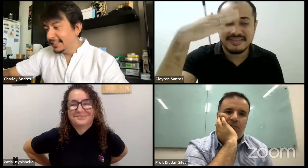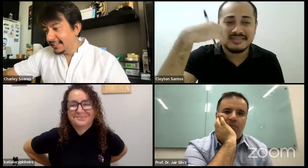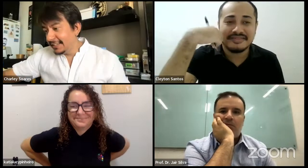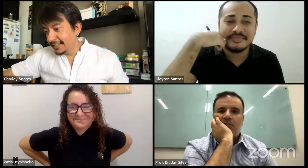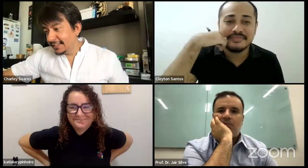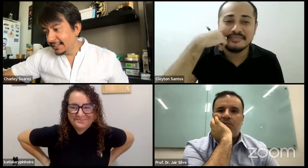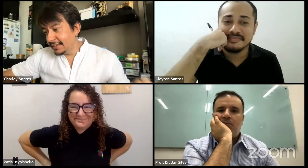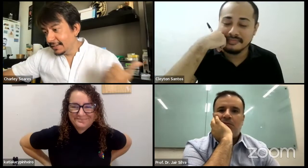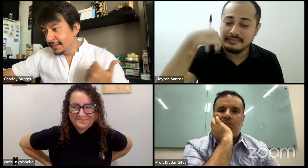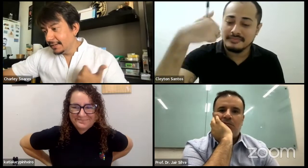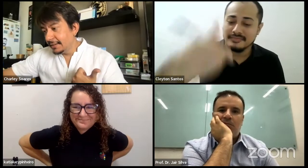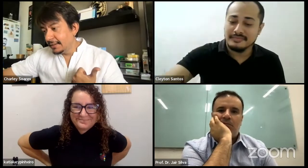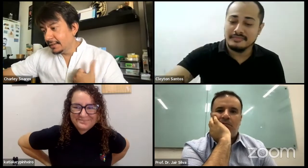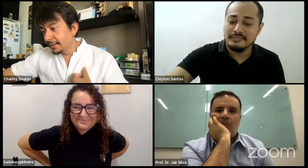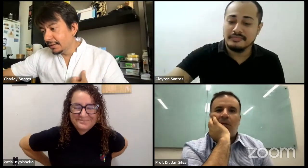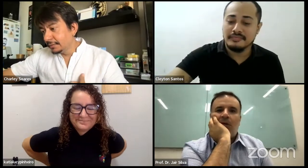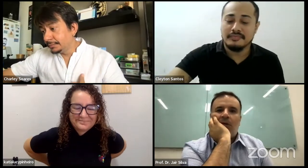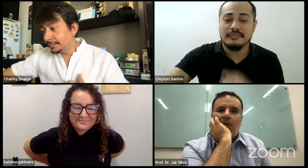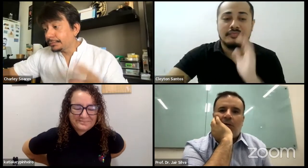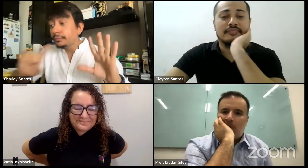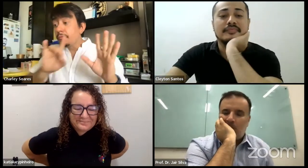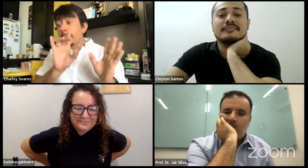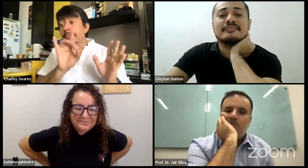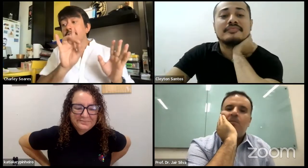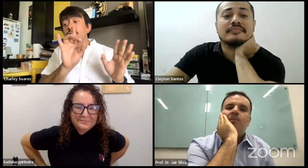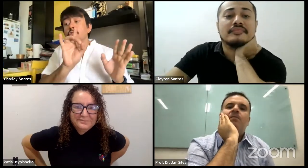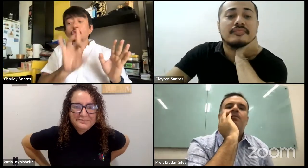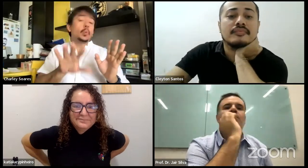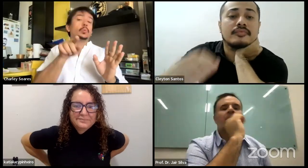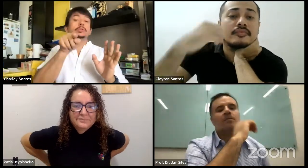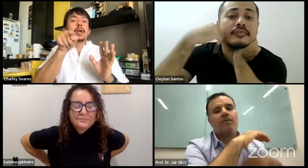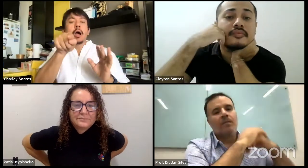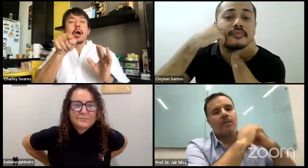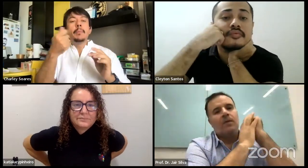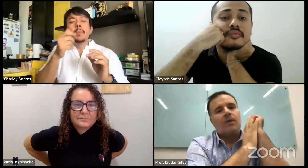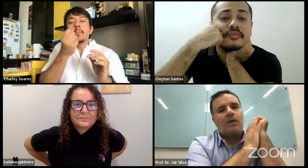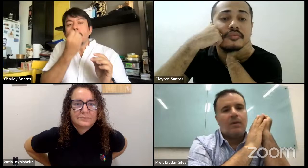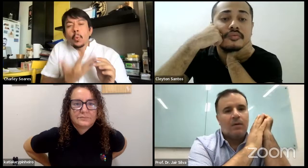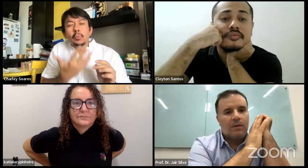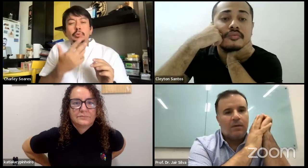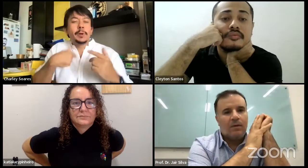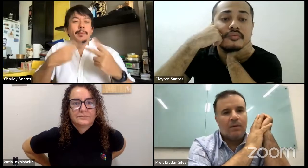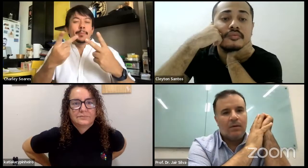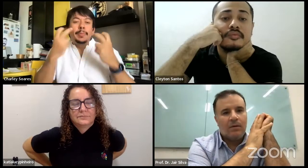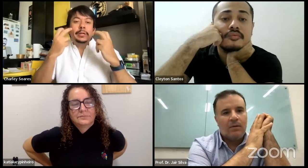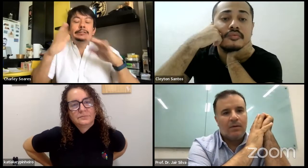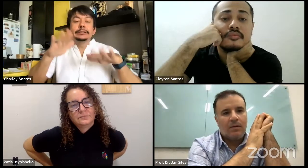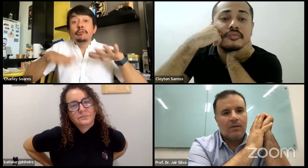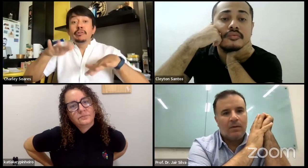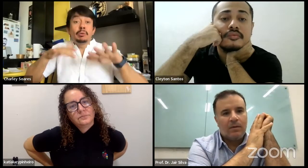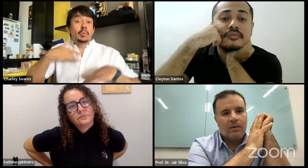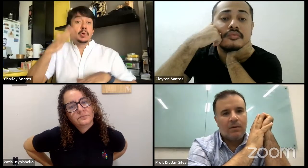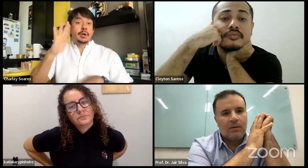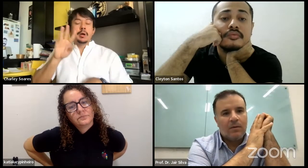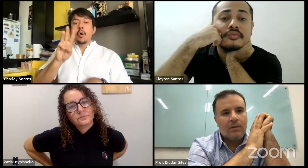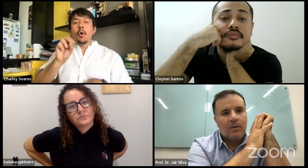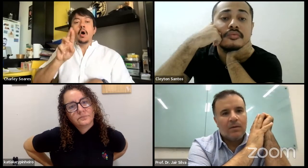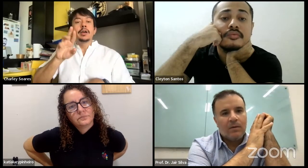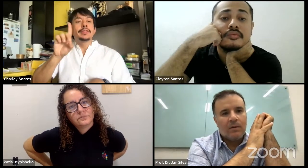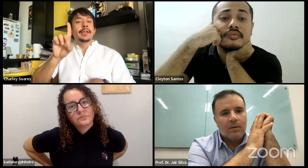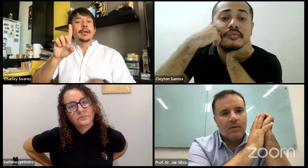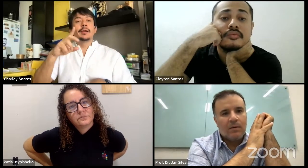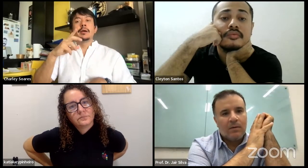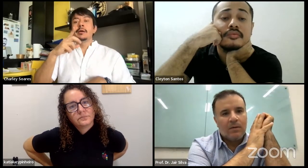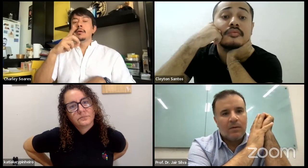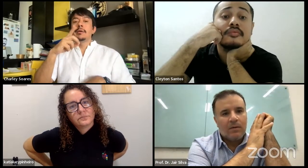o que você quis trazer, e eu te parabenizo por isso. Entretanto, seria bom que eu